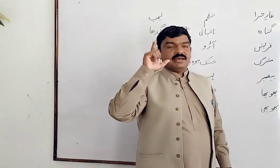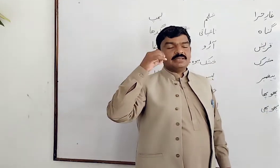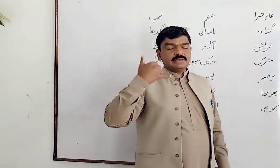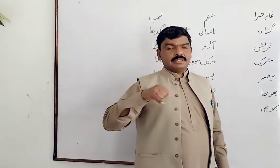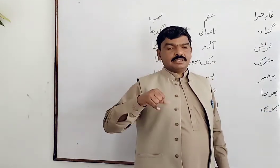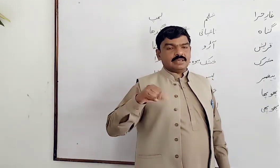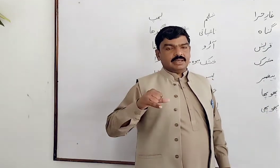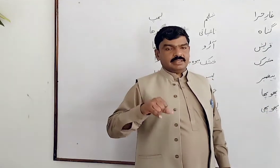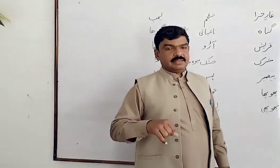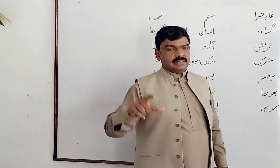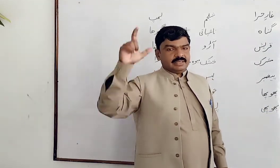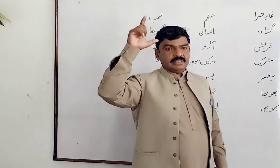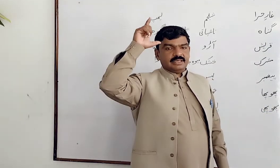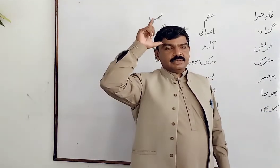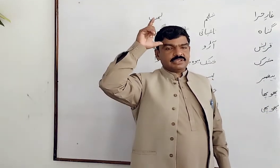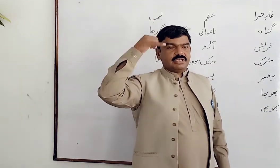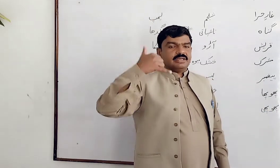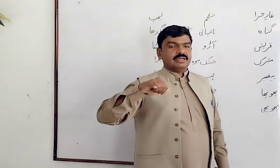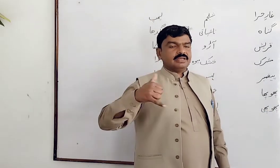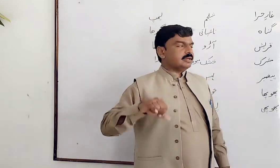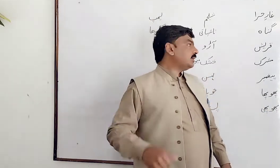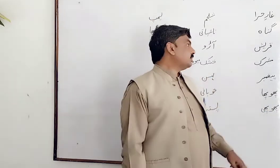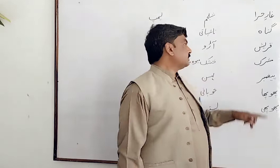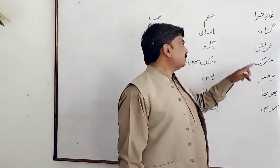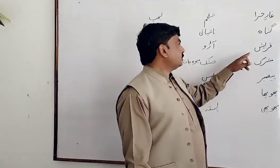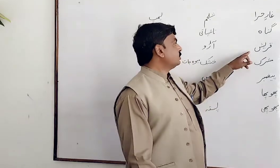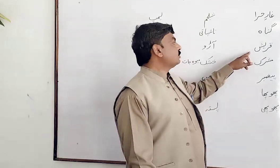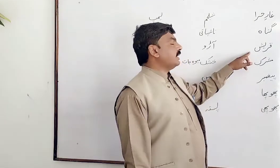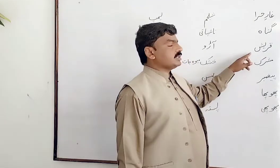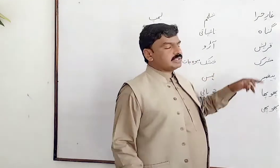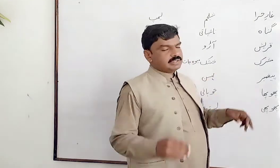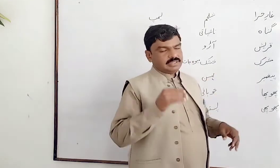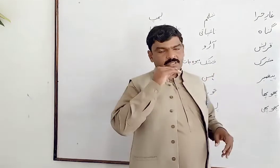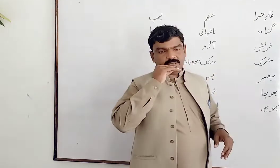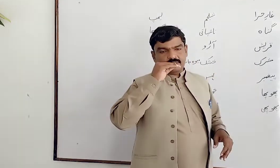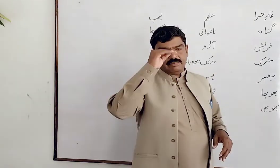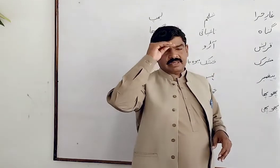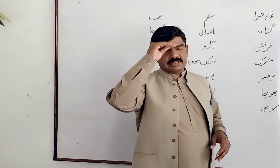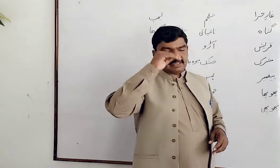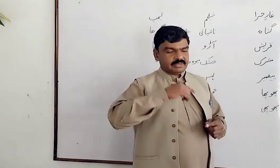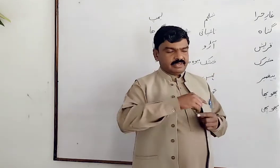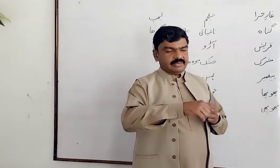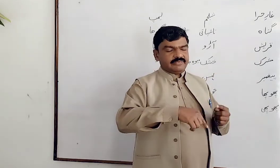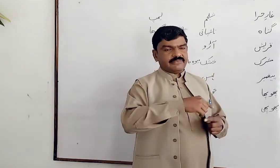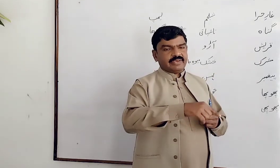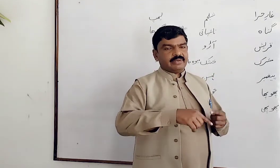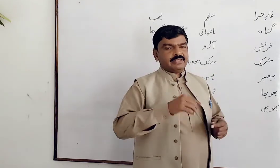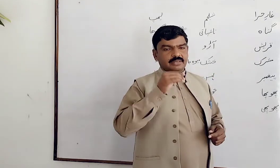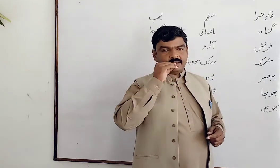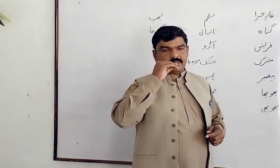शैतान गलत, ये भी शैतान गलत। कुरैश, नबी पाक सल्लल्लाहु अलैहि वसल्लम की फैमिली, नबी